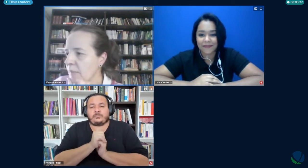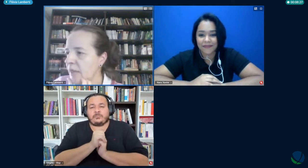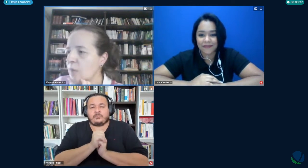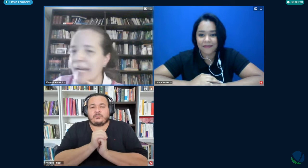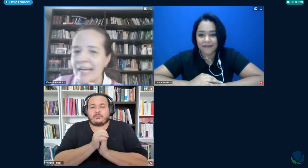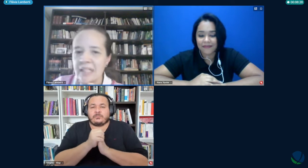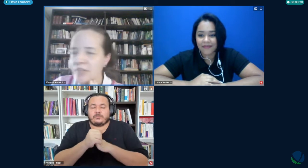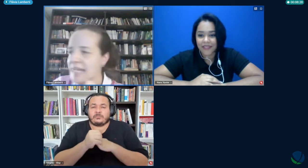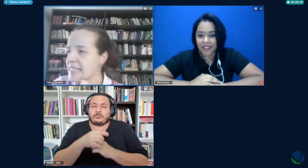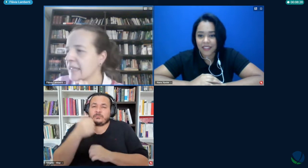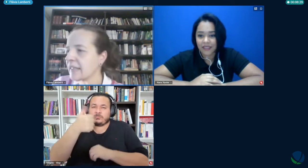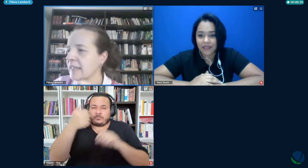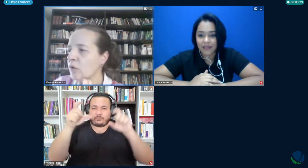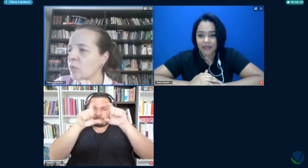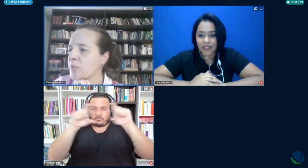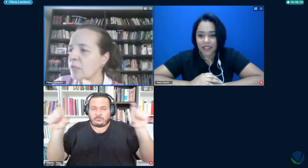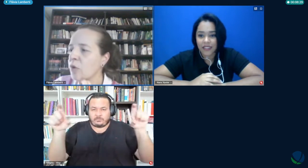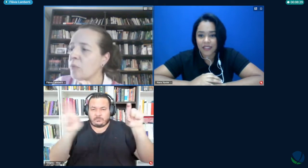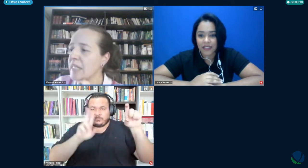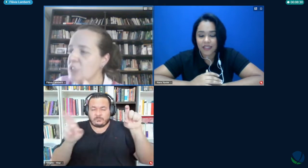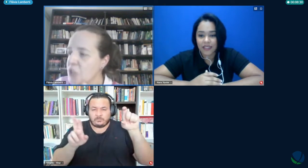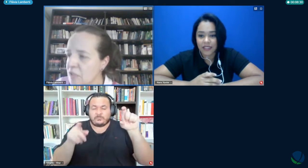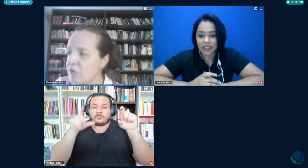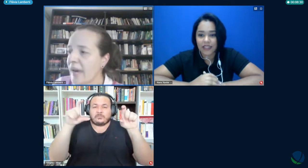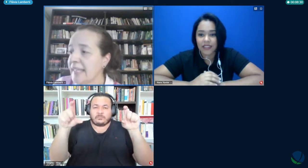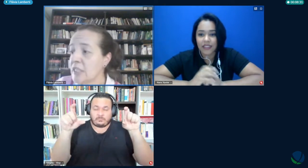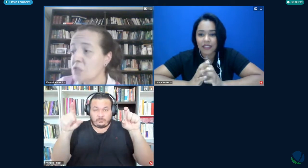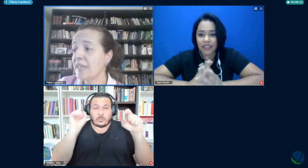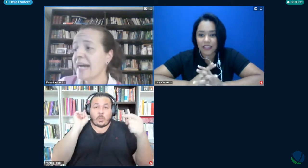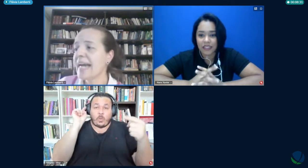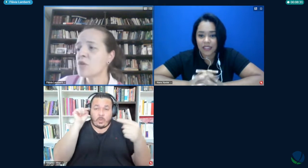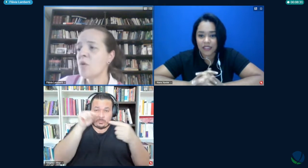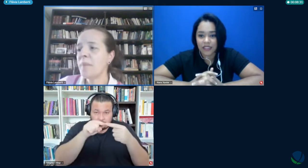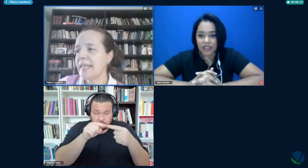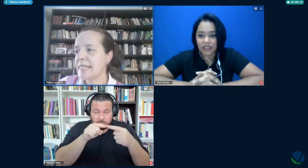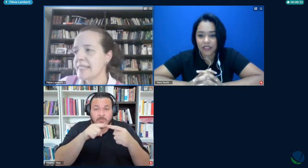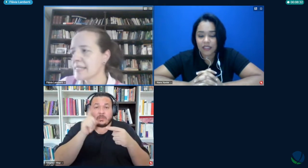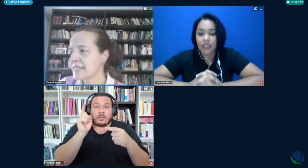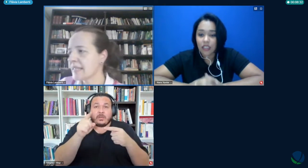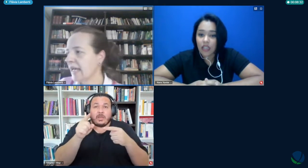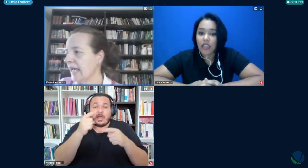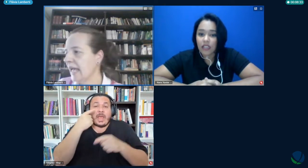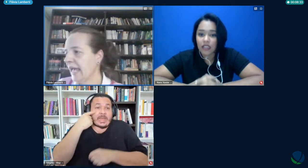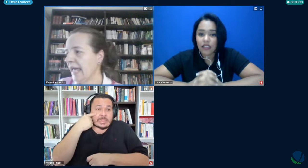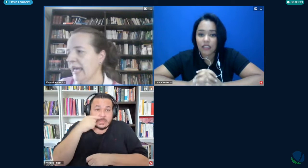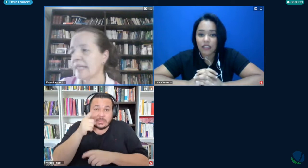O primeiro parágrafo está assim. O objetivo é identificar as competências